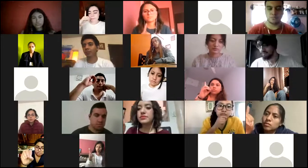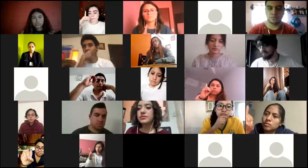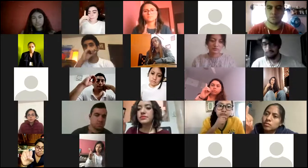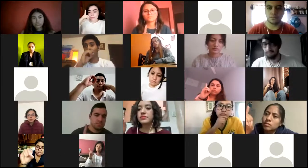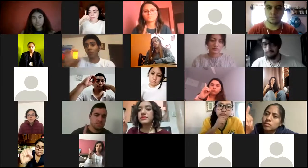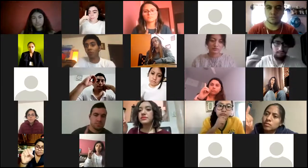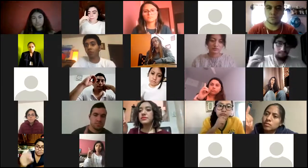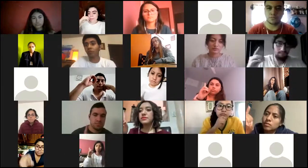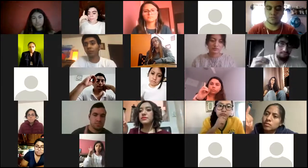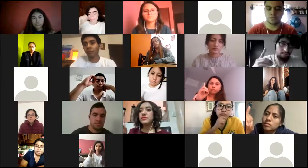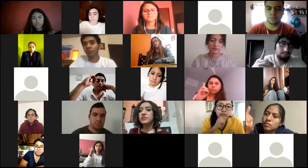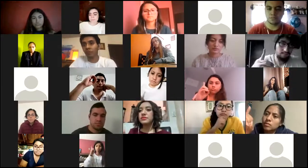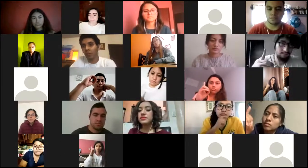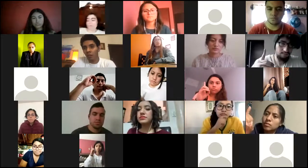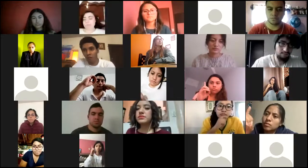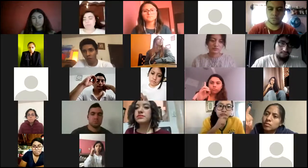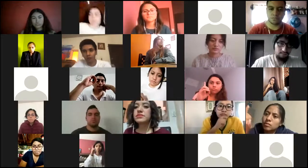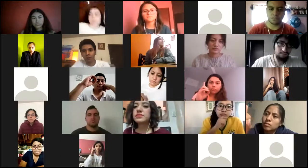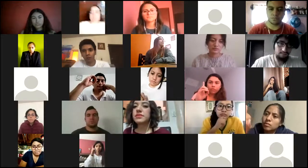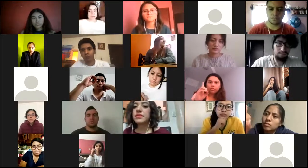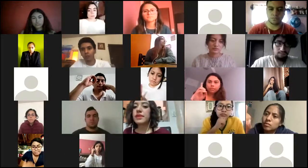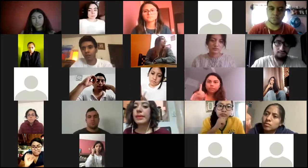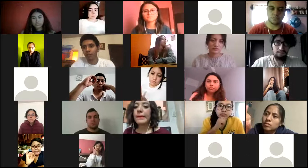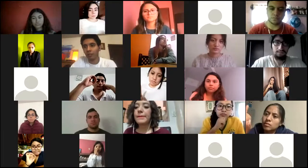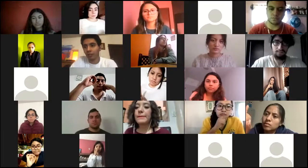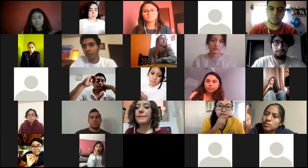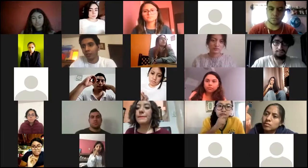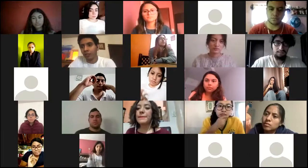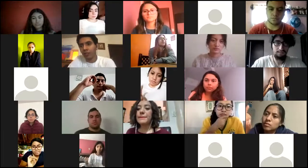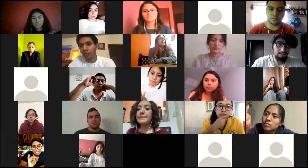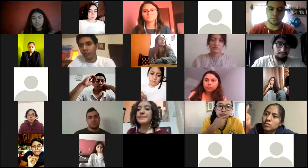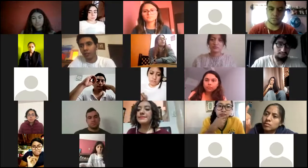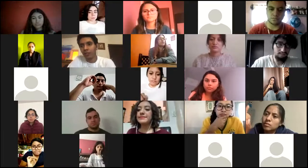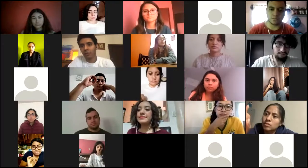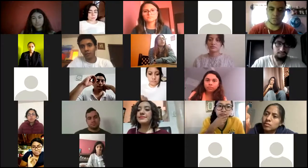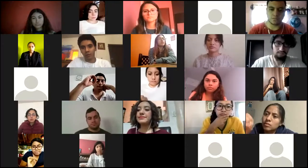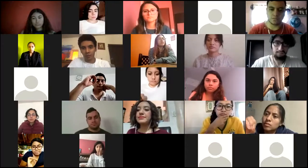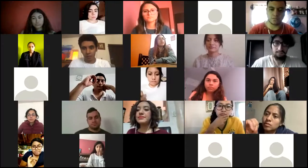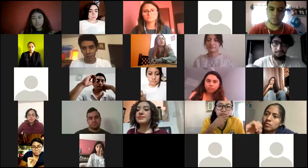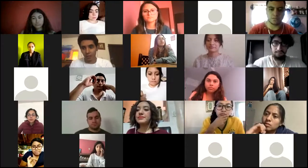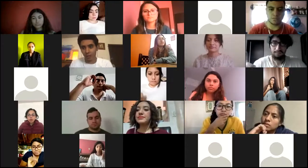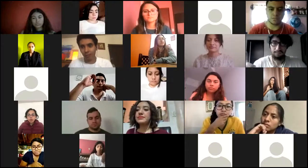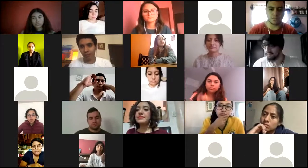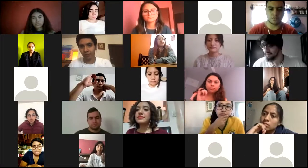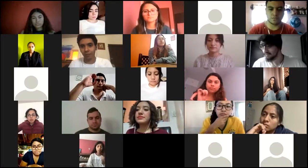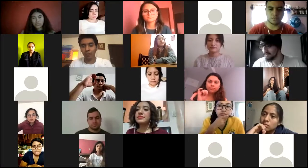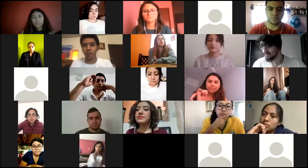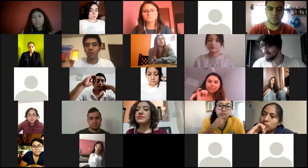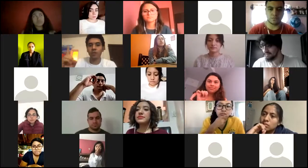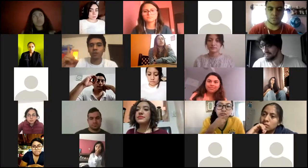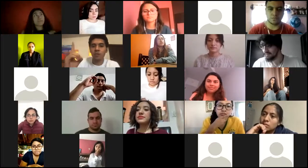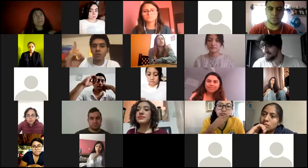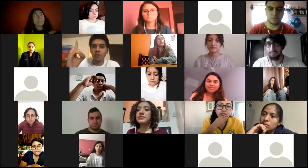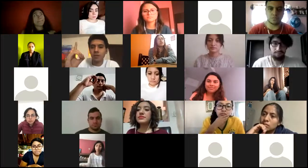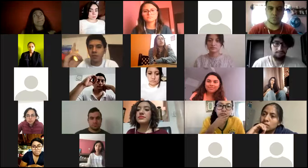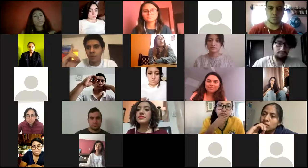cuando comenzó la clase les dijimos, ya ves que en los videos se había visto, pero sí. Gracias. Entonces, otra vez todo